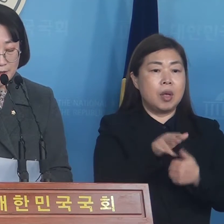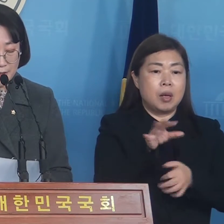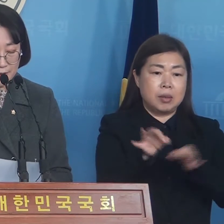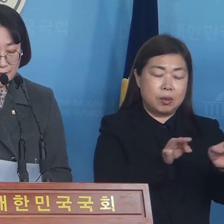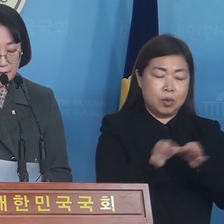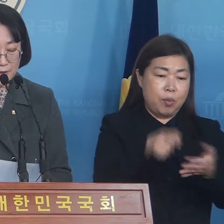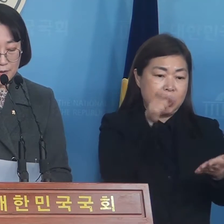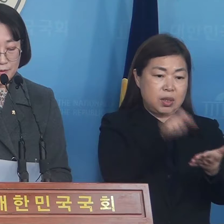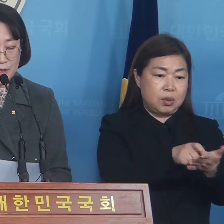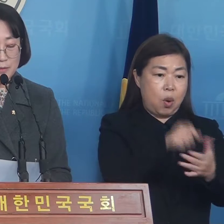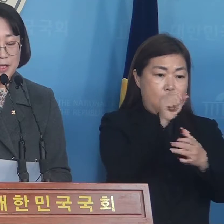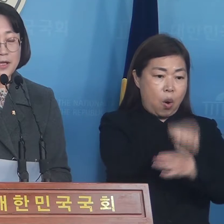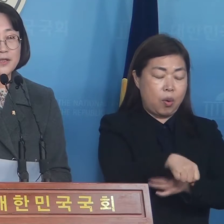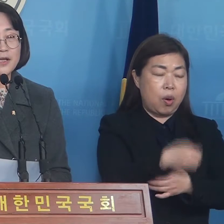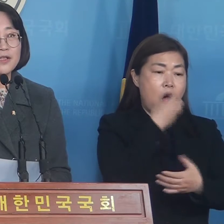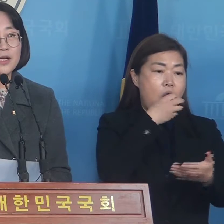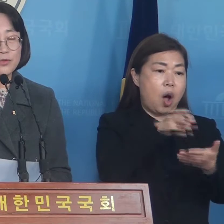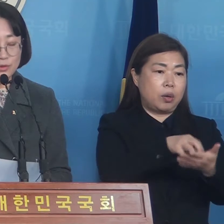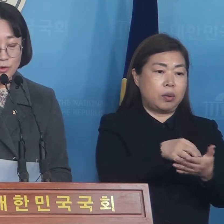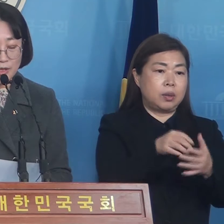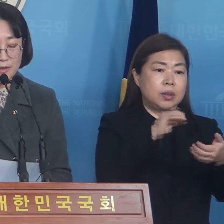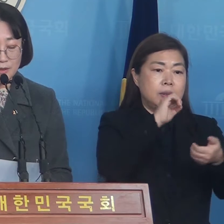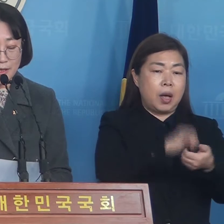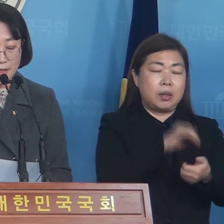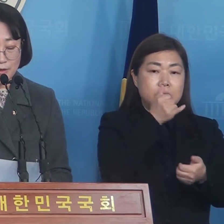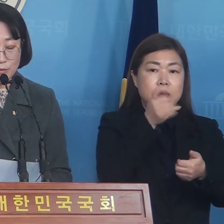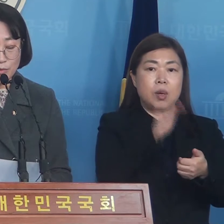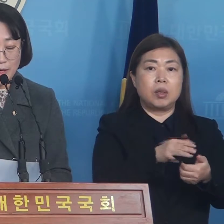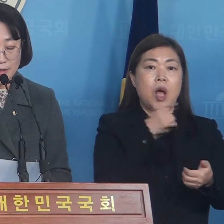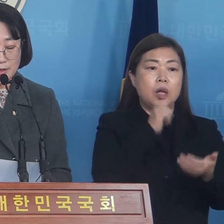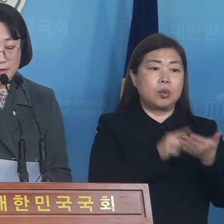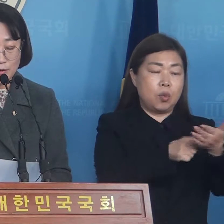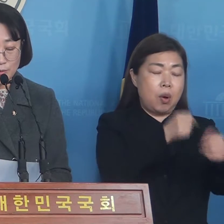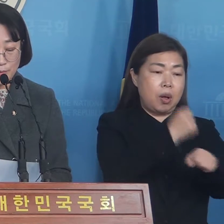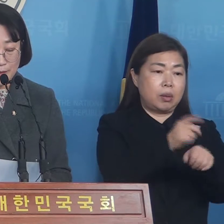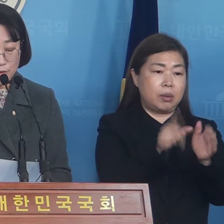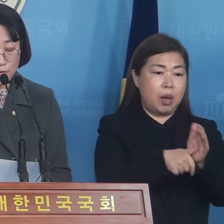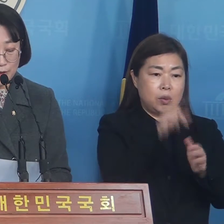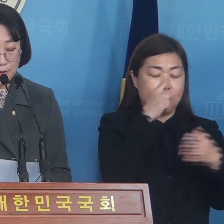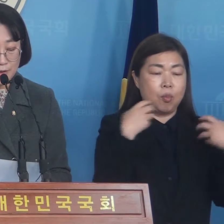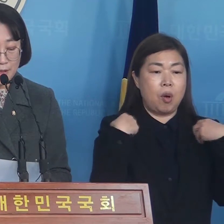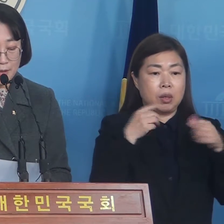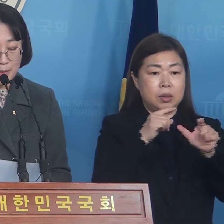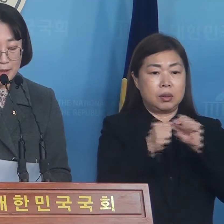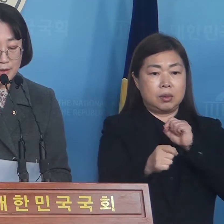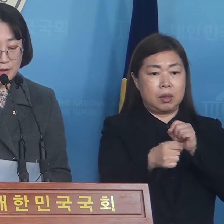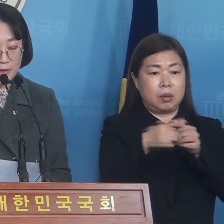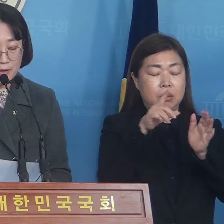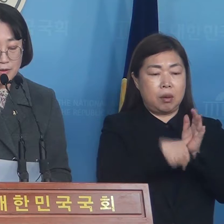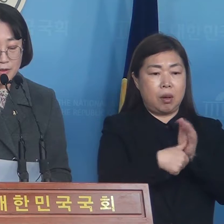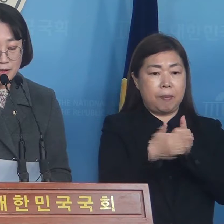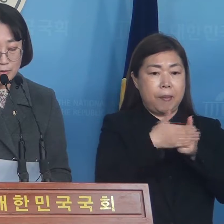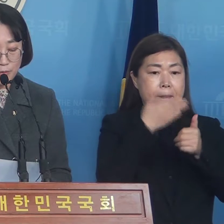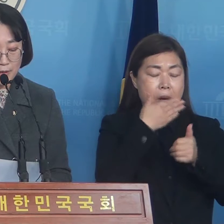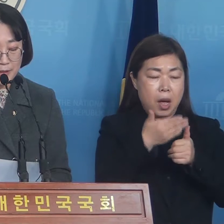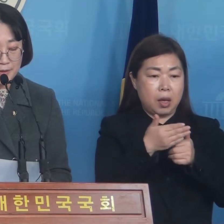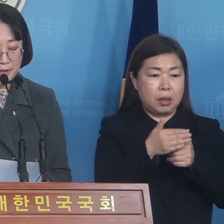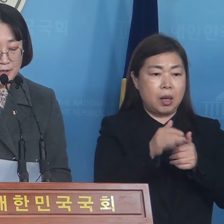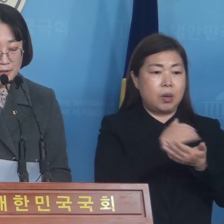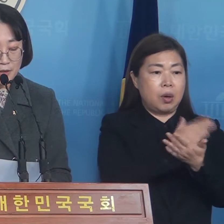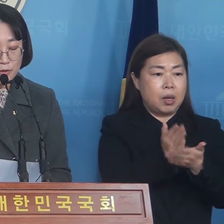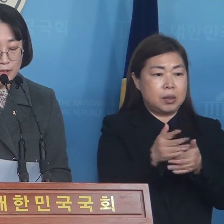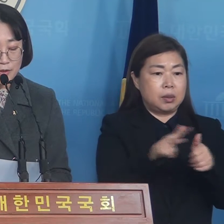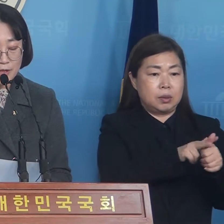등록이 제한된다는 건 다시 말해 상점가로 등록했을 때 정부와 지자체로부터 받을 수 있는 마케팅과 컨설팅을